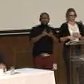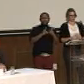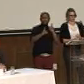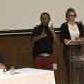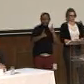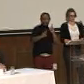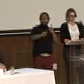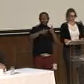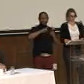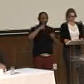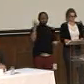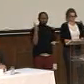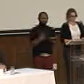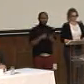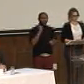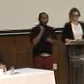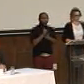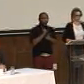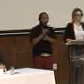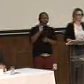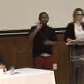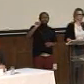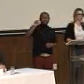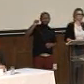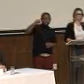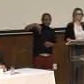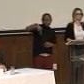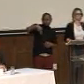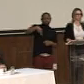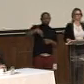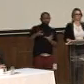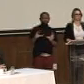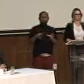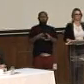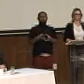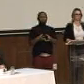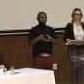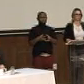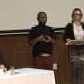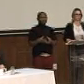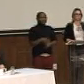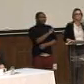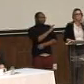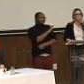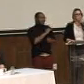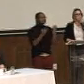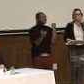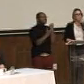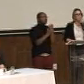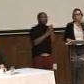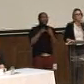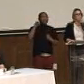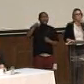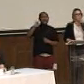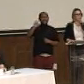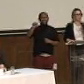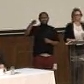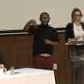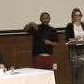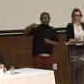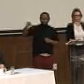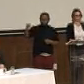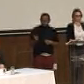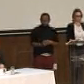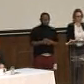que faz técnico de segurança do trabalho vem para cá, junto com os técnicos de segurança da TAM. Para quê? Para uma aproximação com o mundo